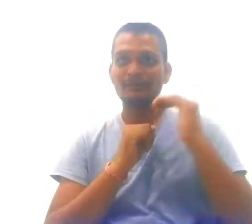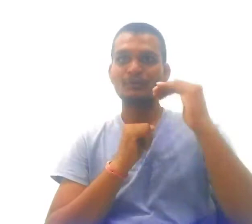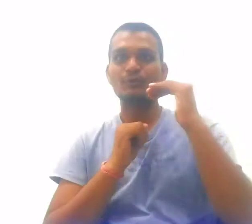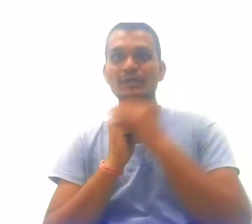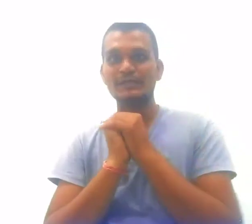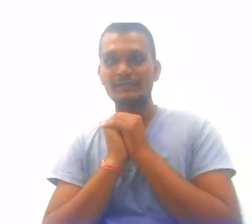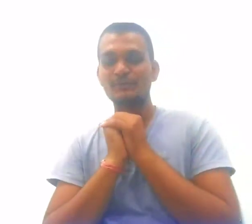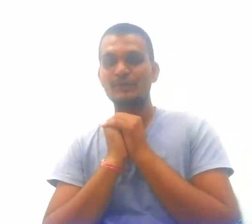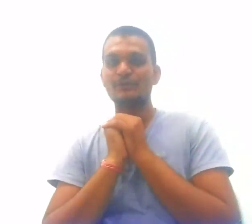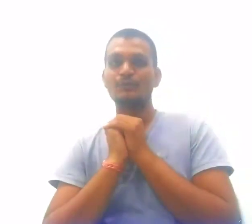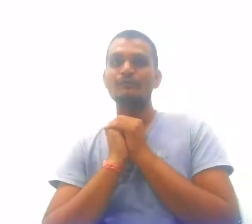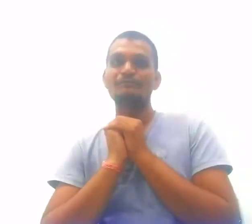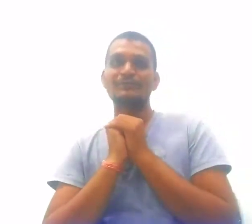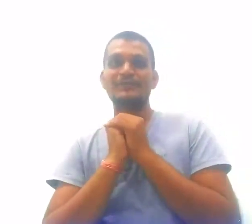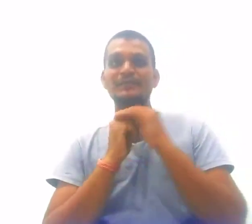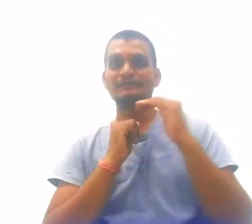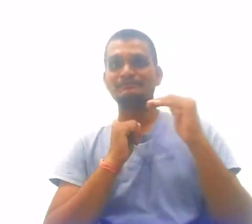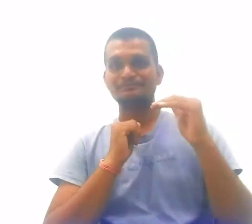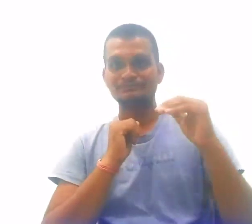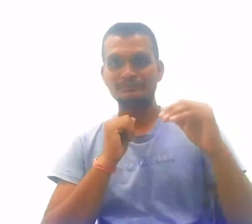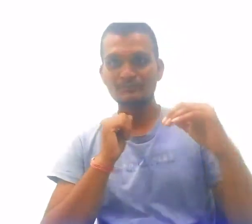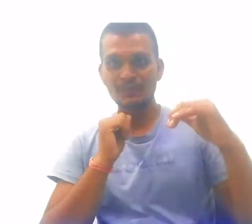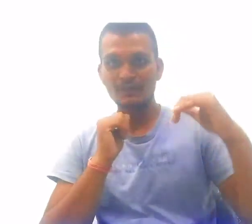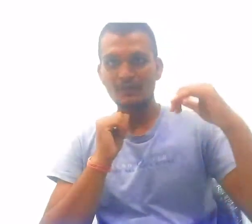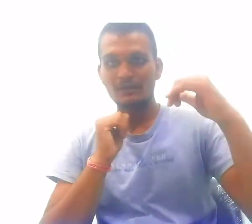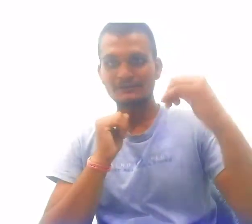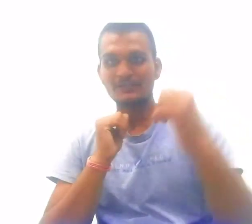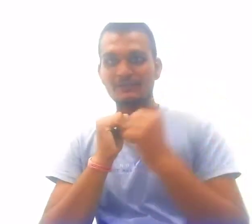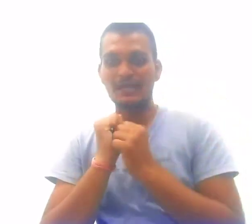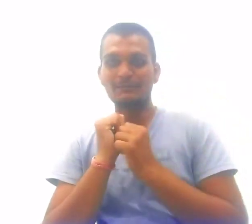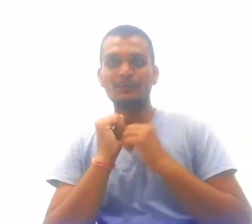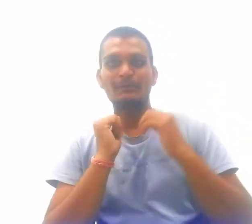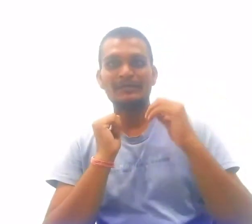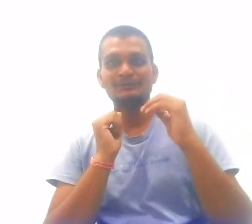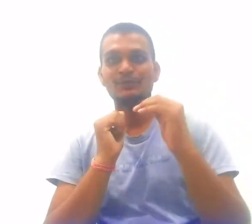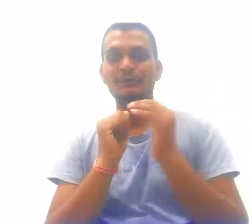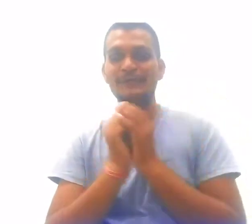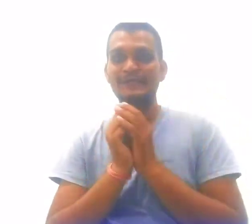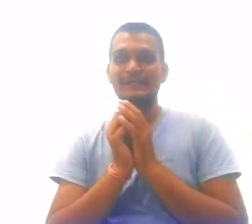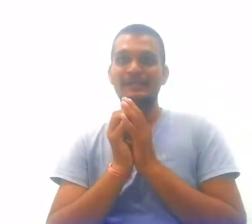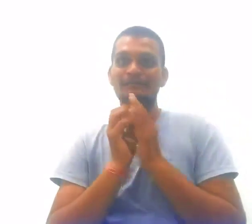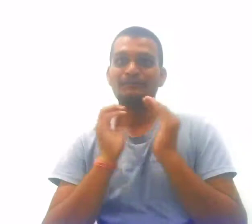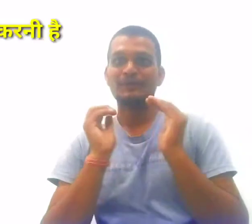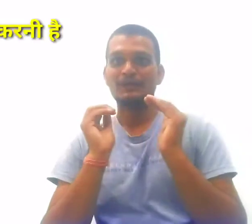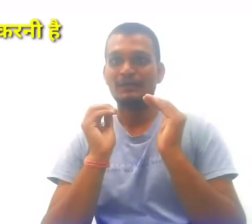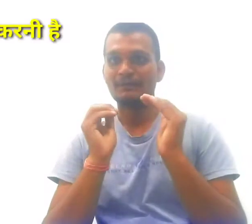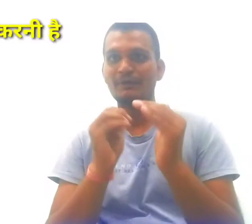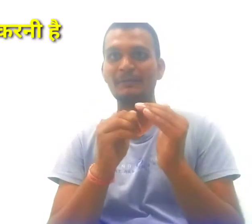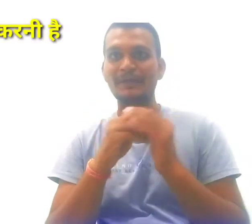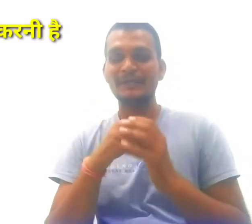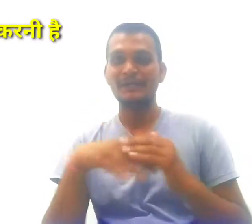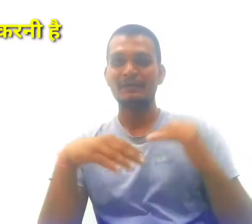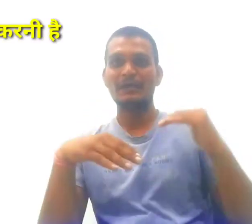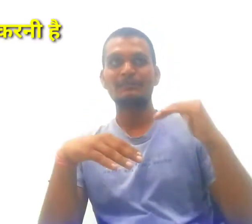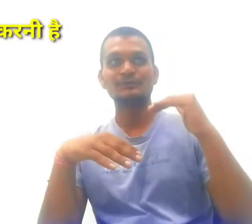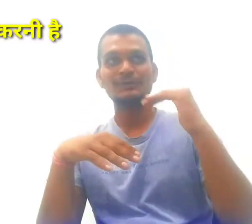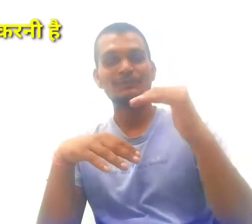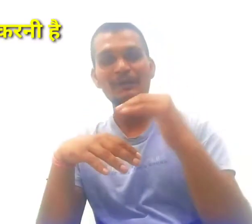आपको कॉल करके बोल रहा हूँ कि सर आपको हमारे यहाँ जॉब करनी है, रिक्वायरमेंट है, आपको सब काम